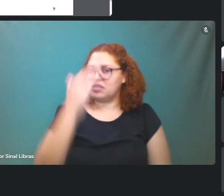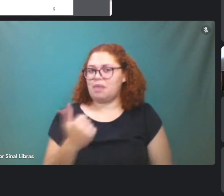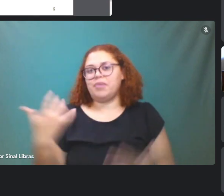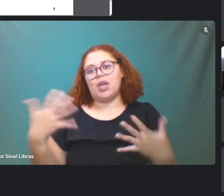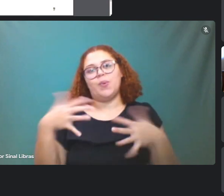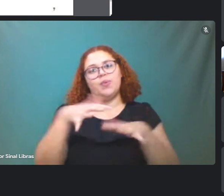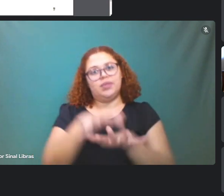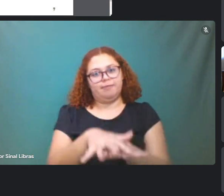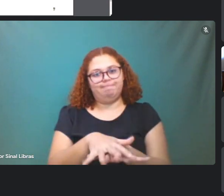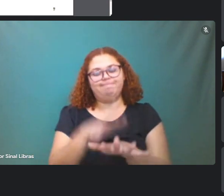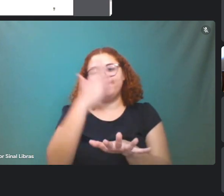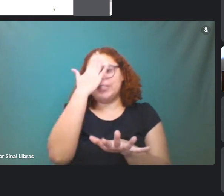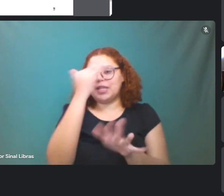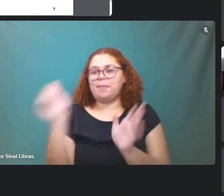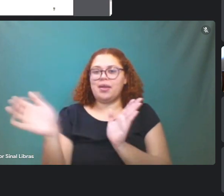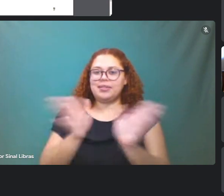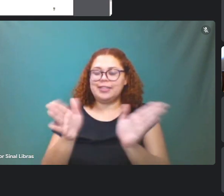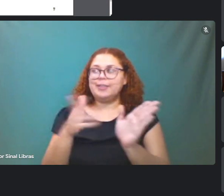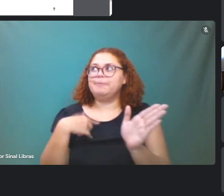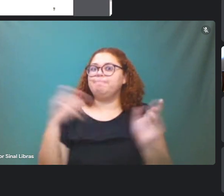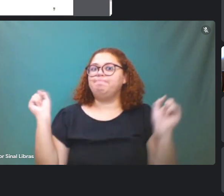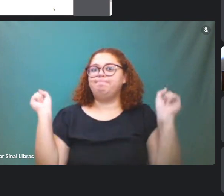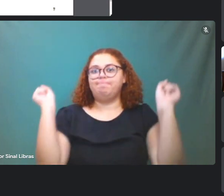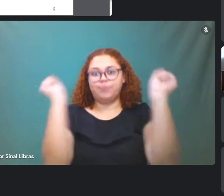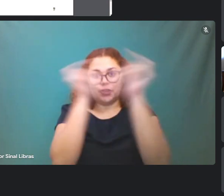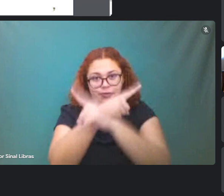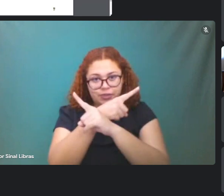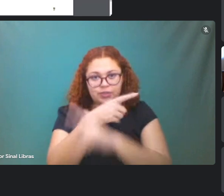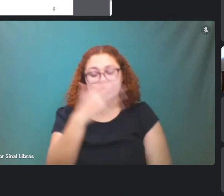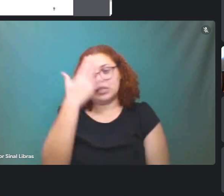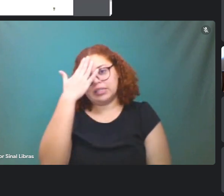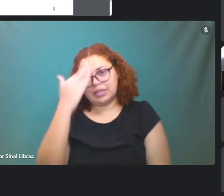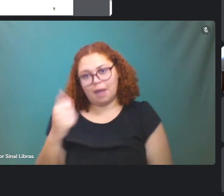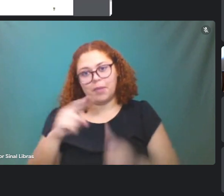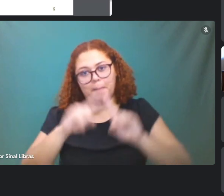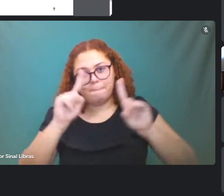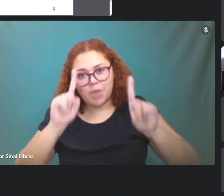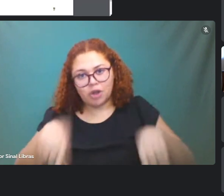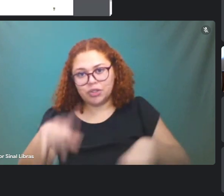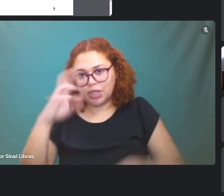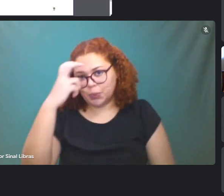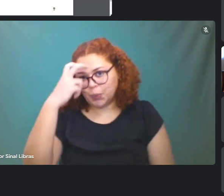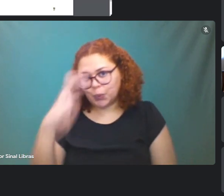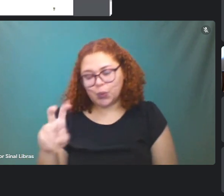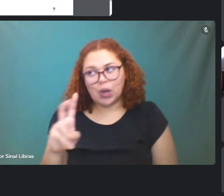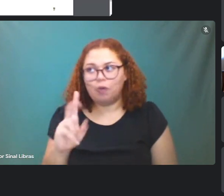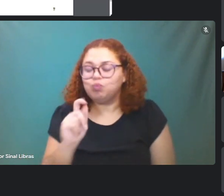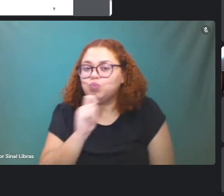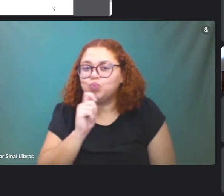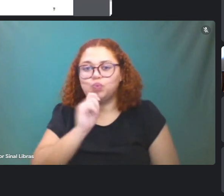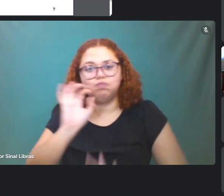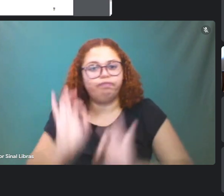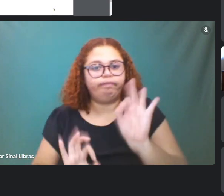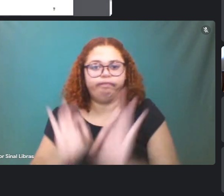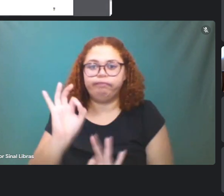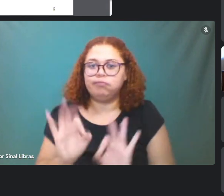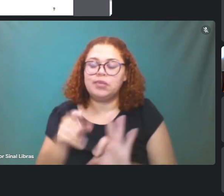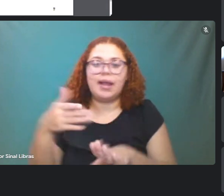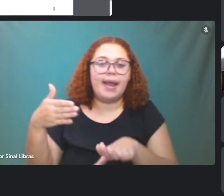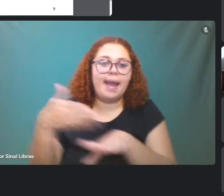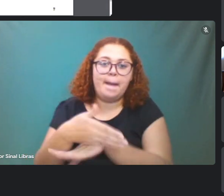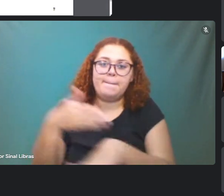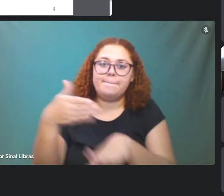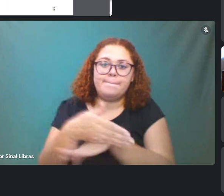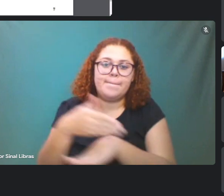quanto os projetos e ações culturais não estão necessariamente preparados para receber as pessoas com deficiência, e a gente